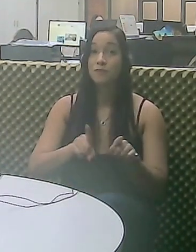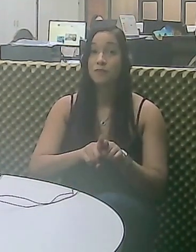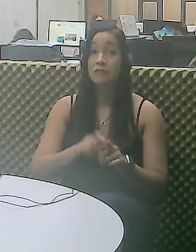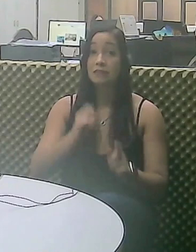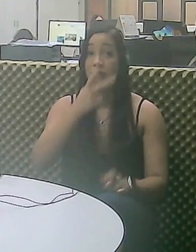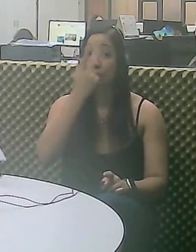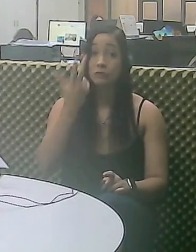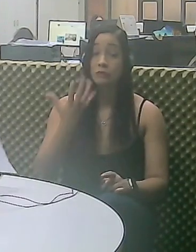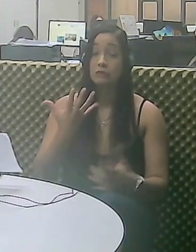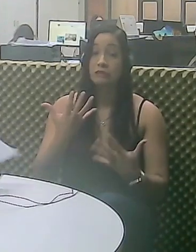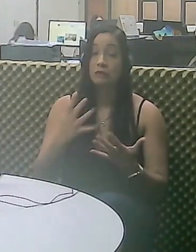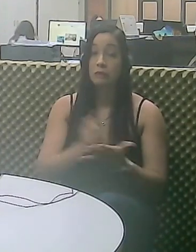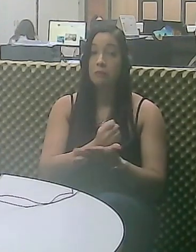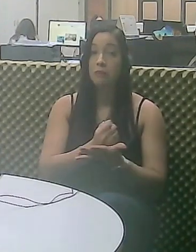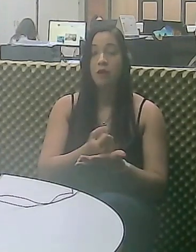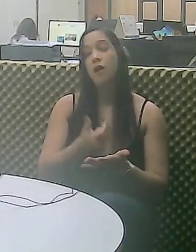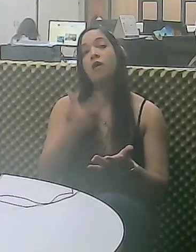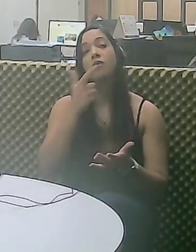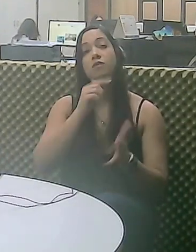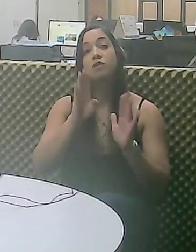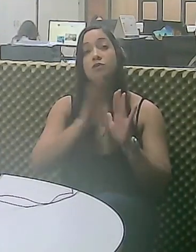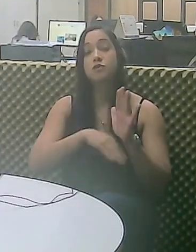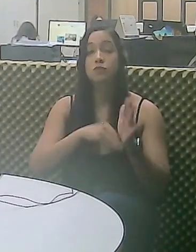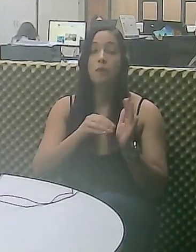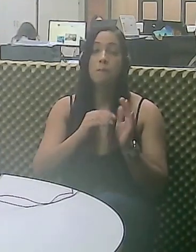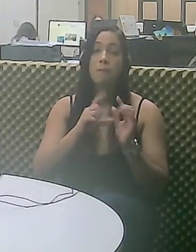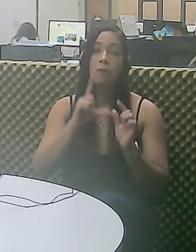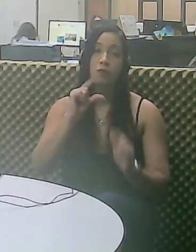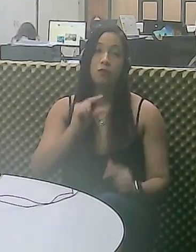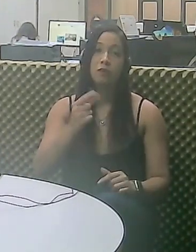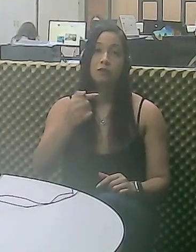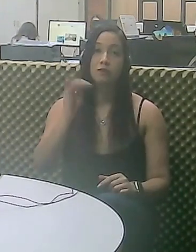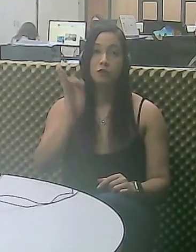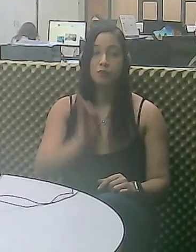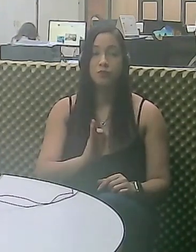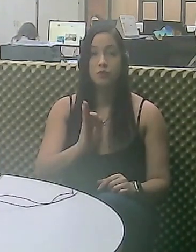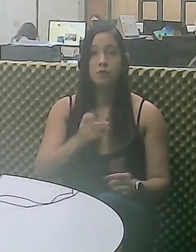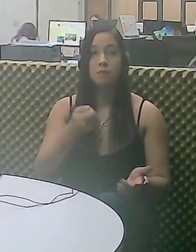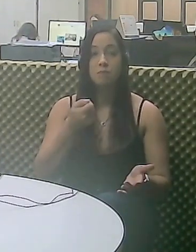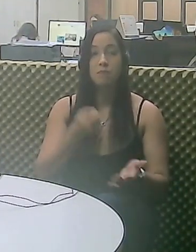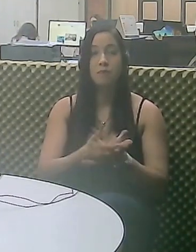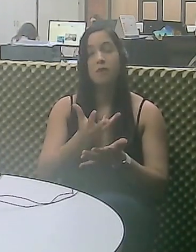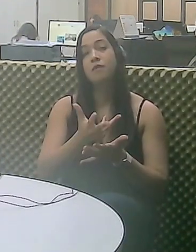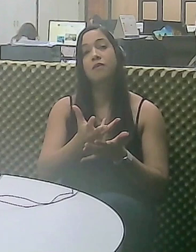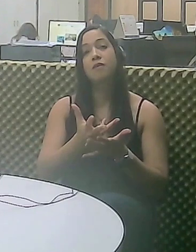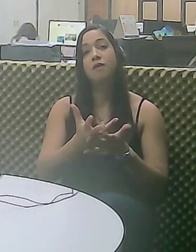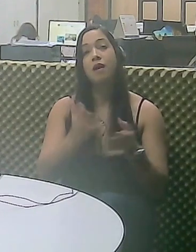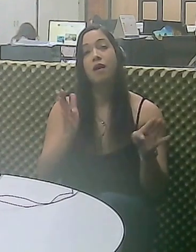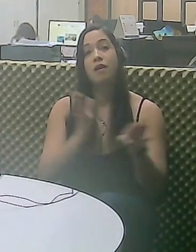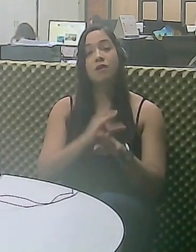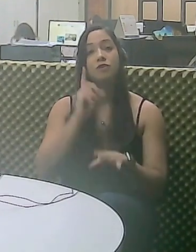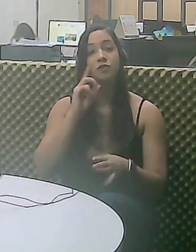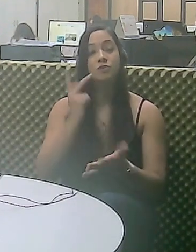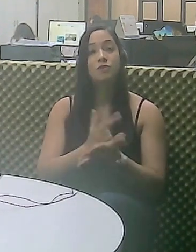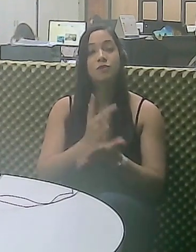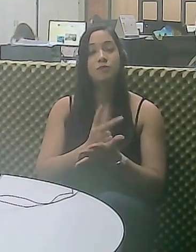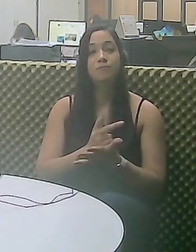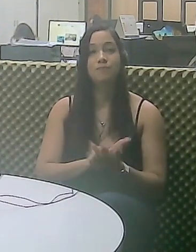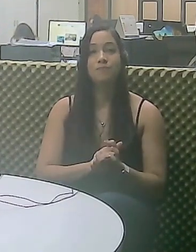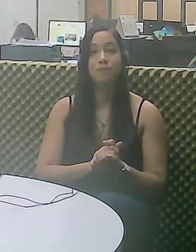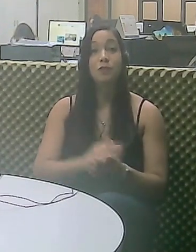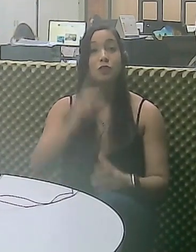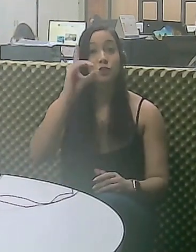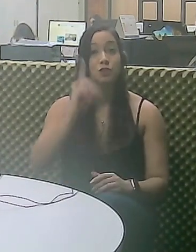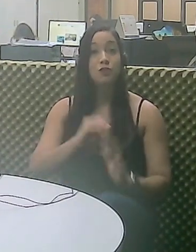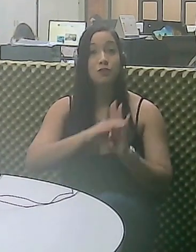não aderir ao serviço receberá desconto menor, de apenas 7%, para pagamentos realizados até a mesma data. Para ter